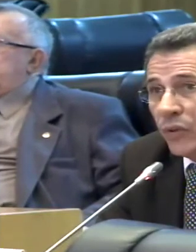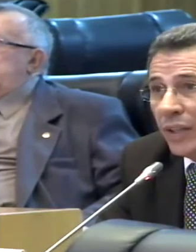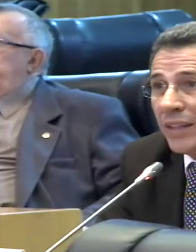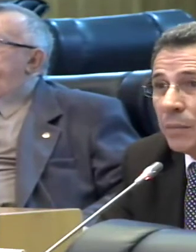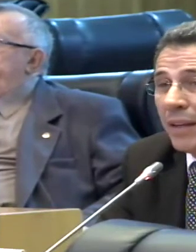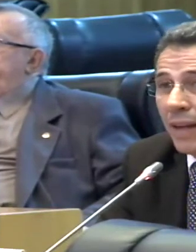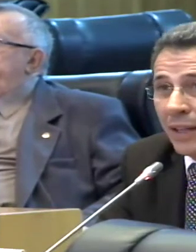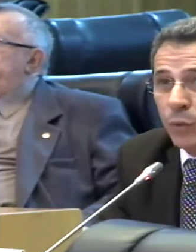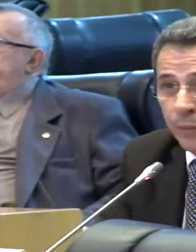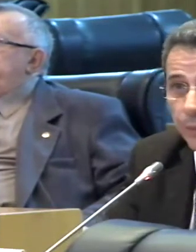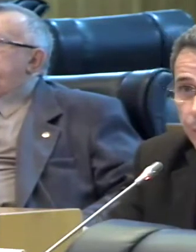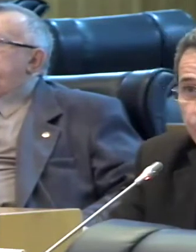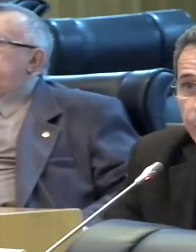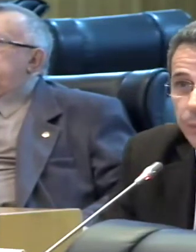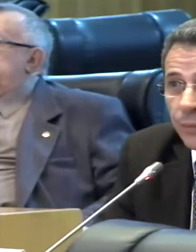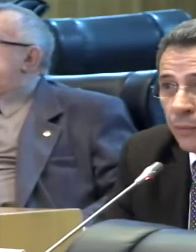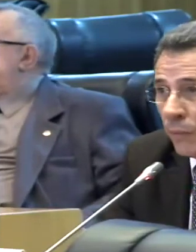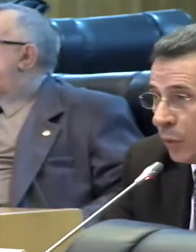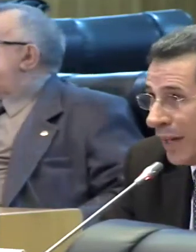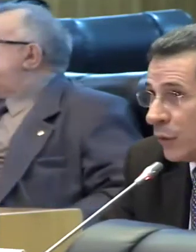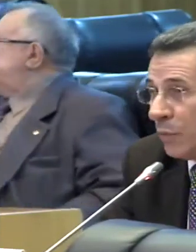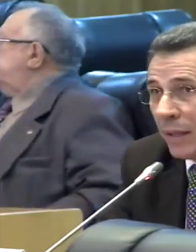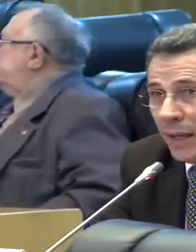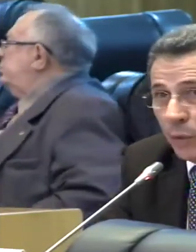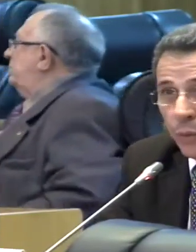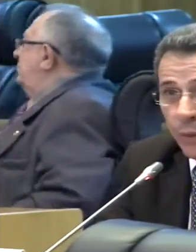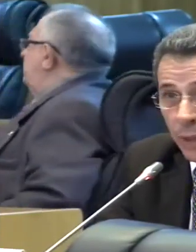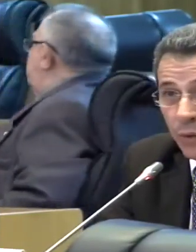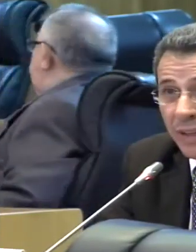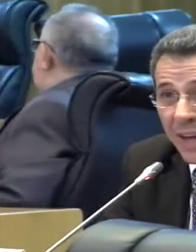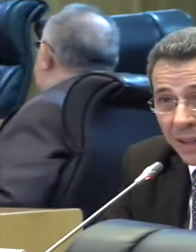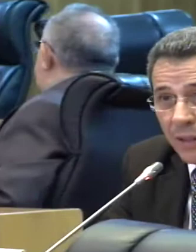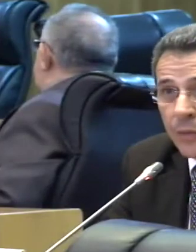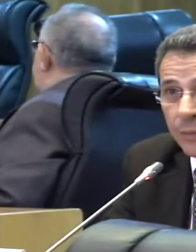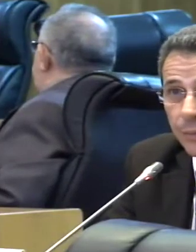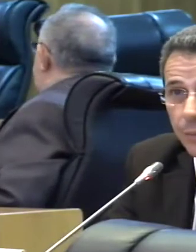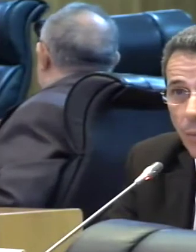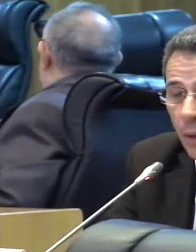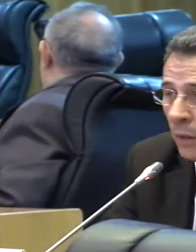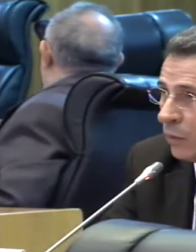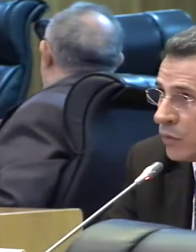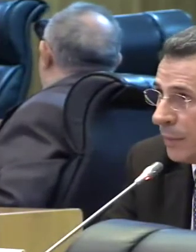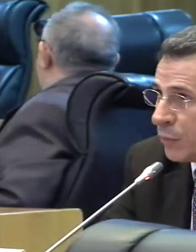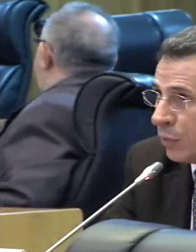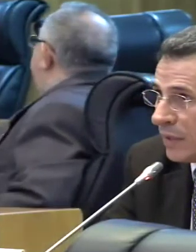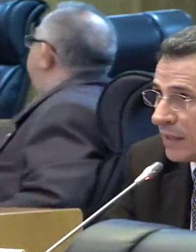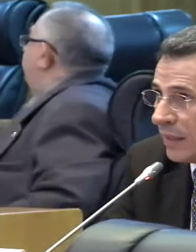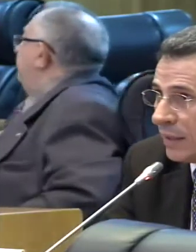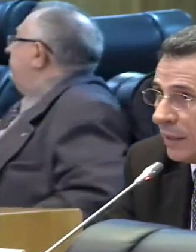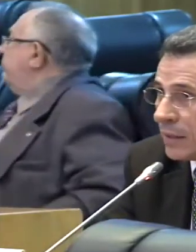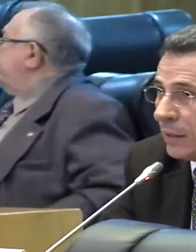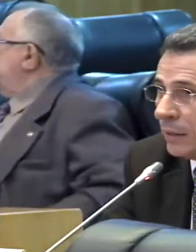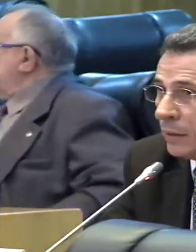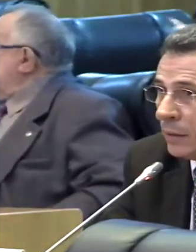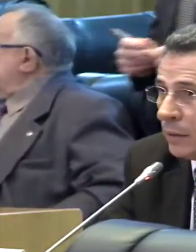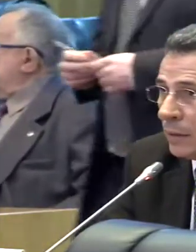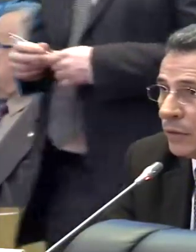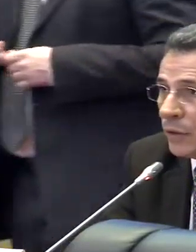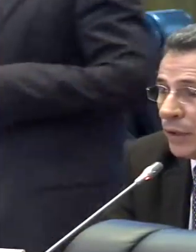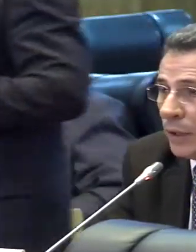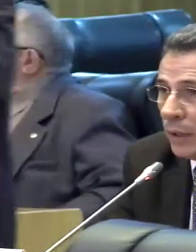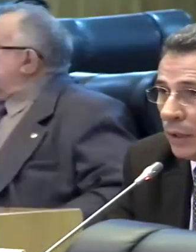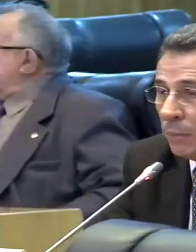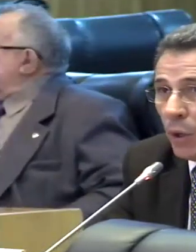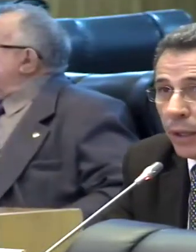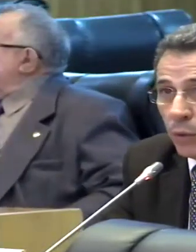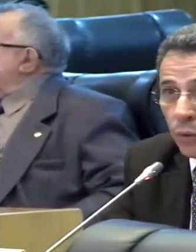não o conhecia desse mandato. Não era de um mandato, eram de décadas. E eu tinha absoluta certeza